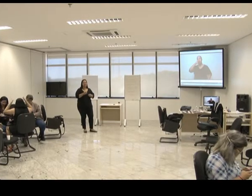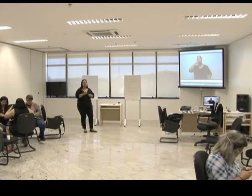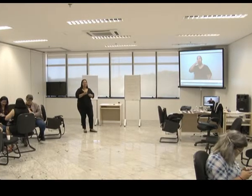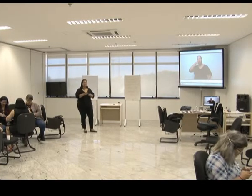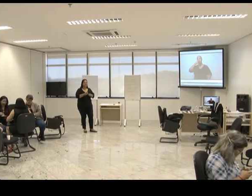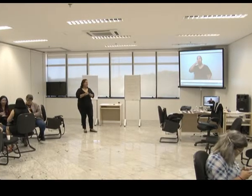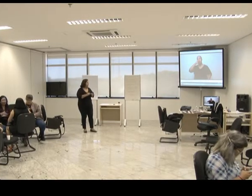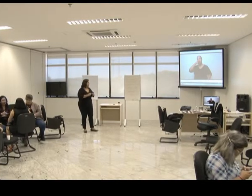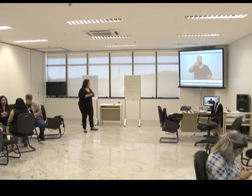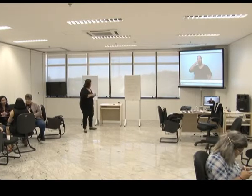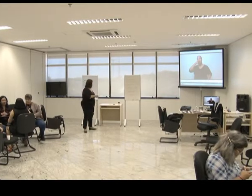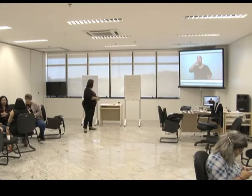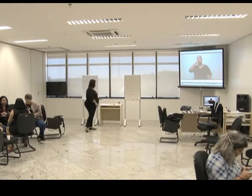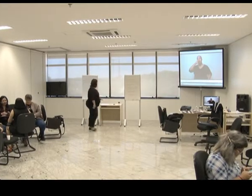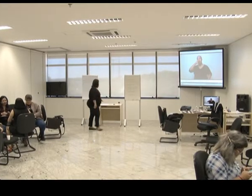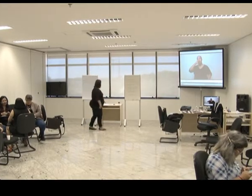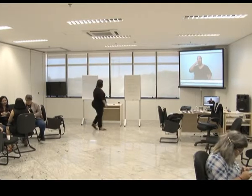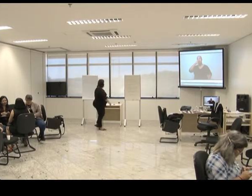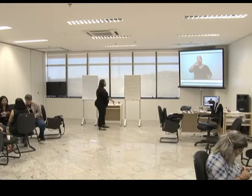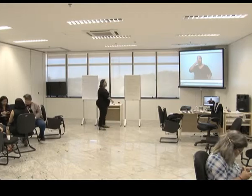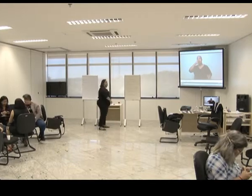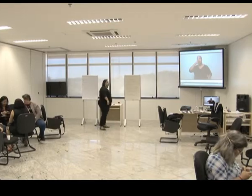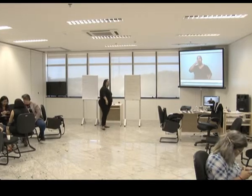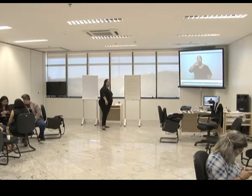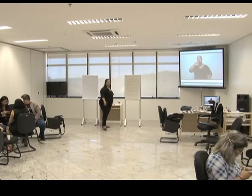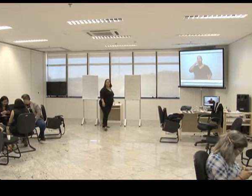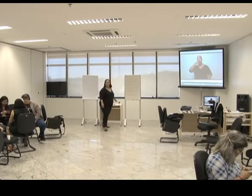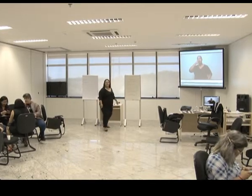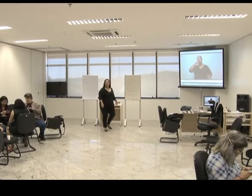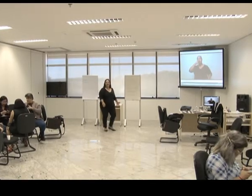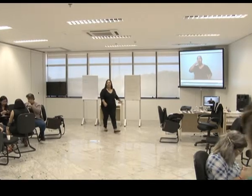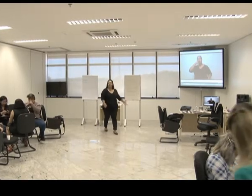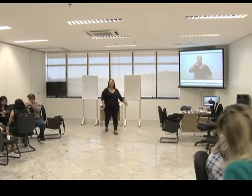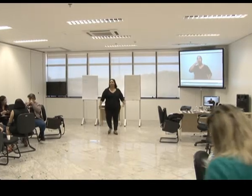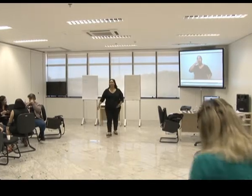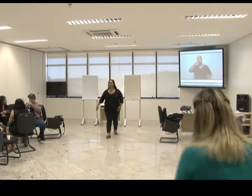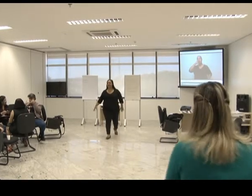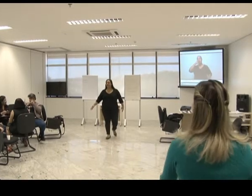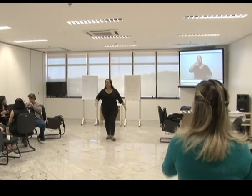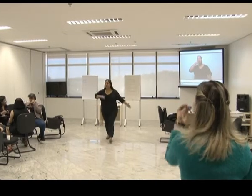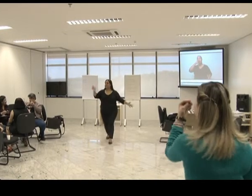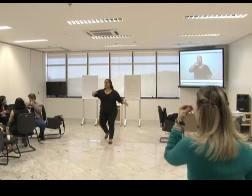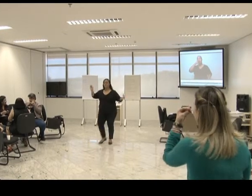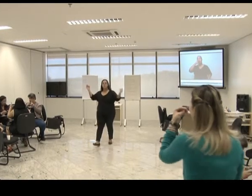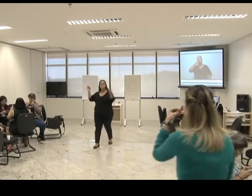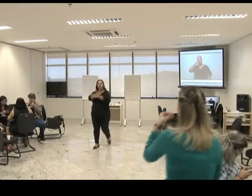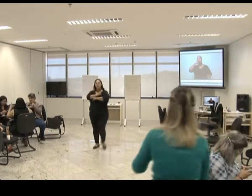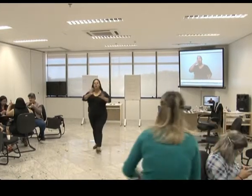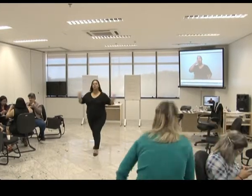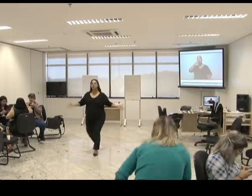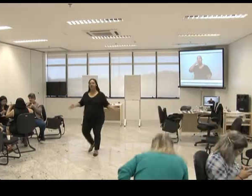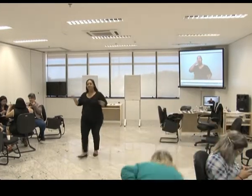perfeitos? Caraca. Esses grupos eu tô assim, não sei nem o que eu vim fazer aqui. Vocês já estão prontos já.